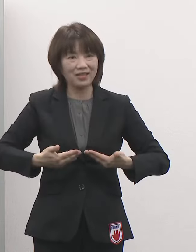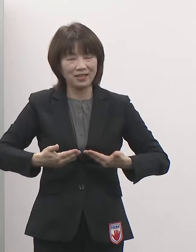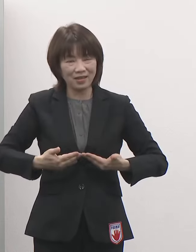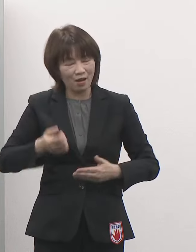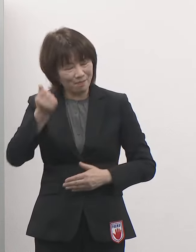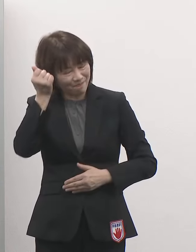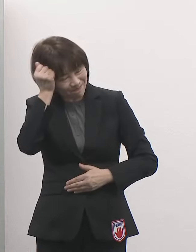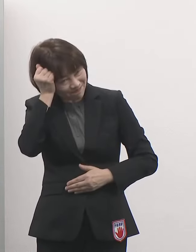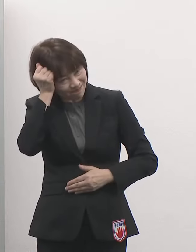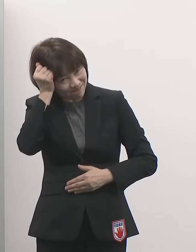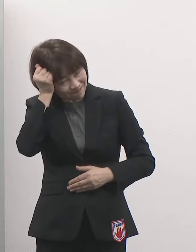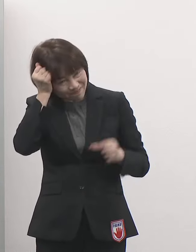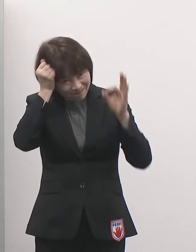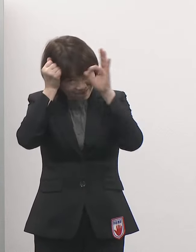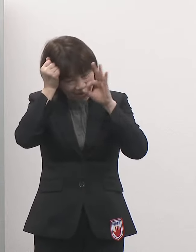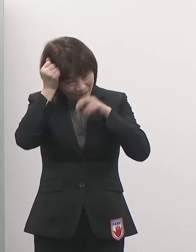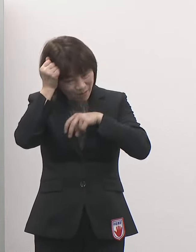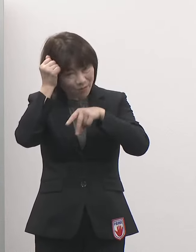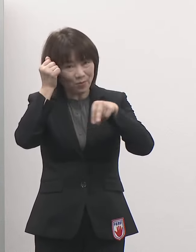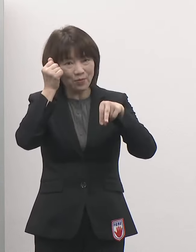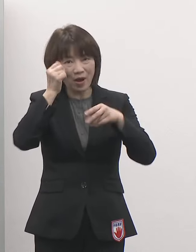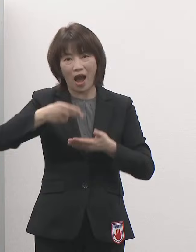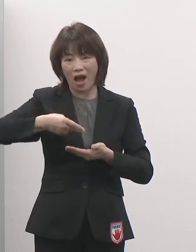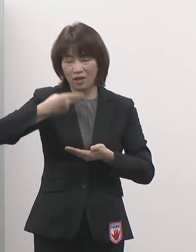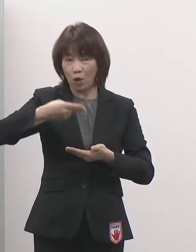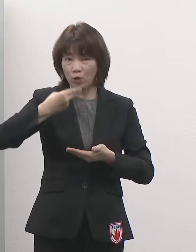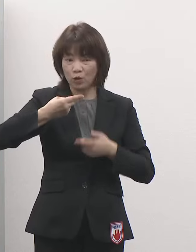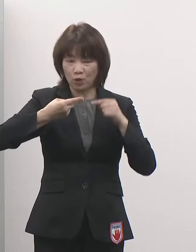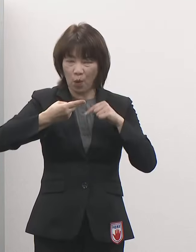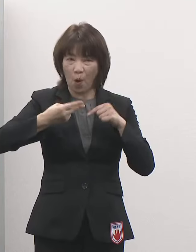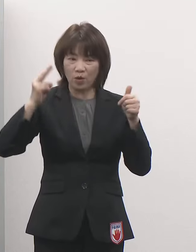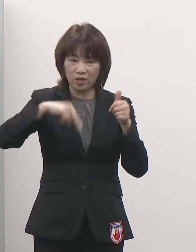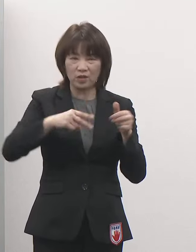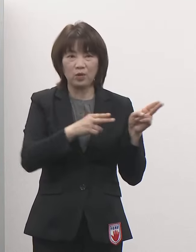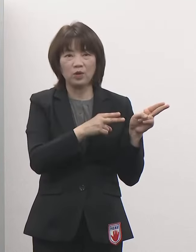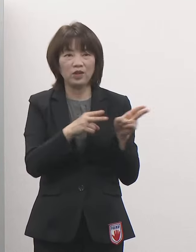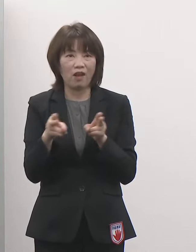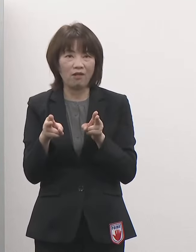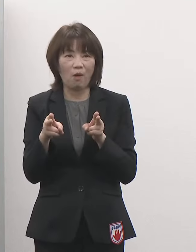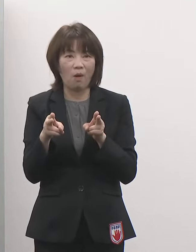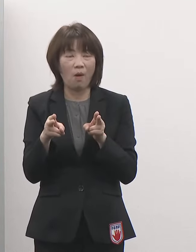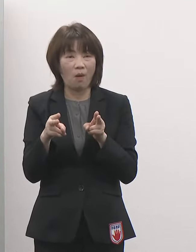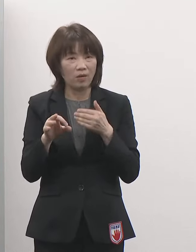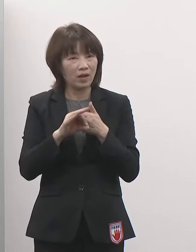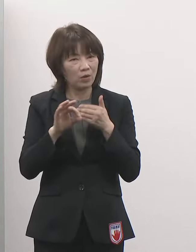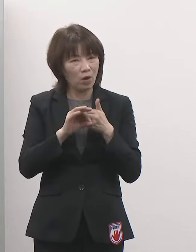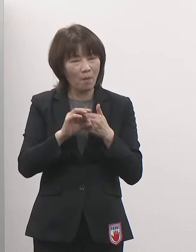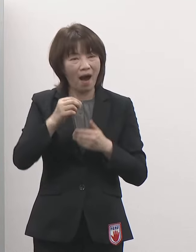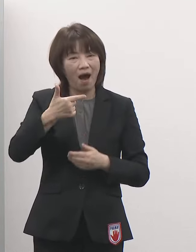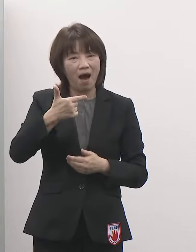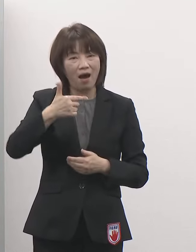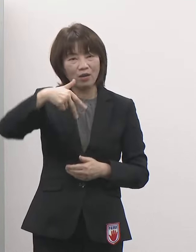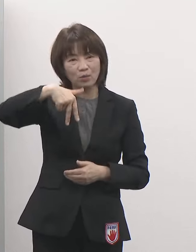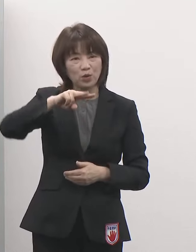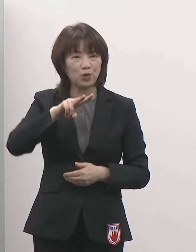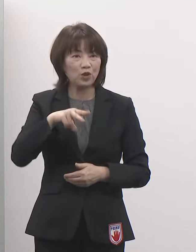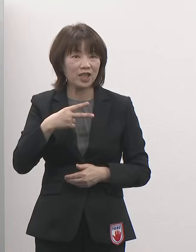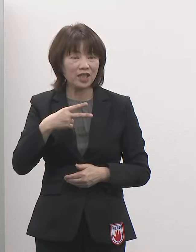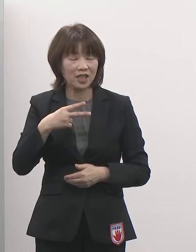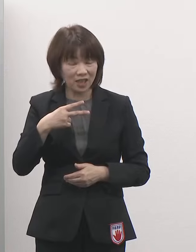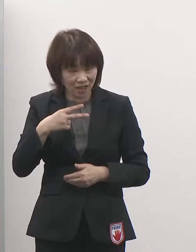ように、食に関する認証制度の、まあ、ムスリムですとかビーガンの方ですとか、さまざま制約がある